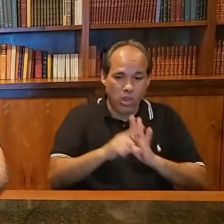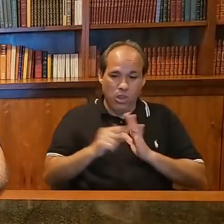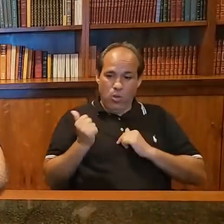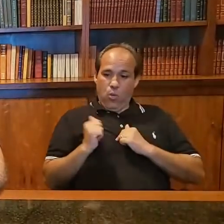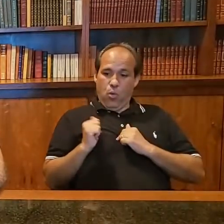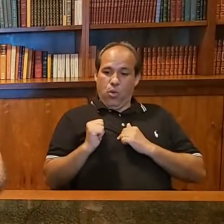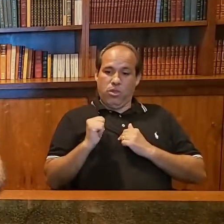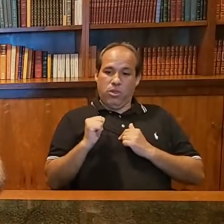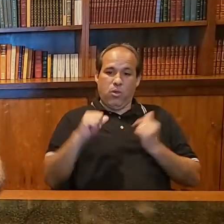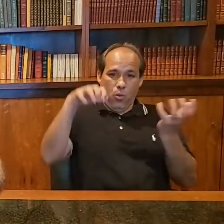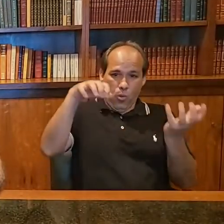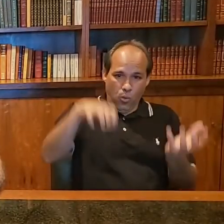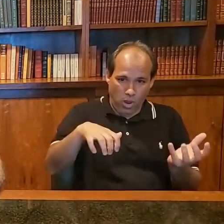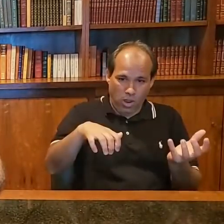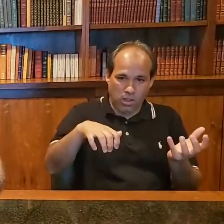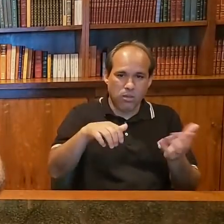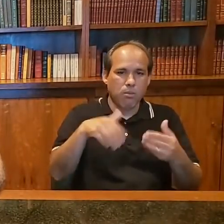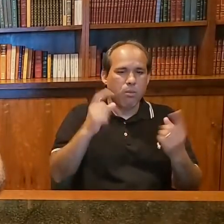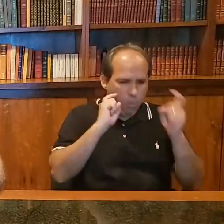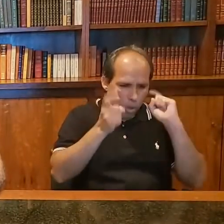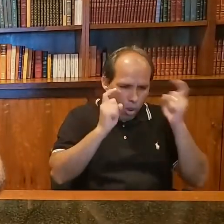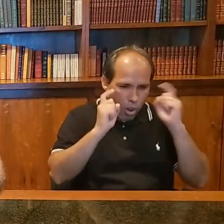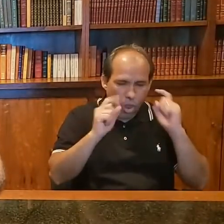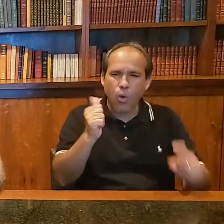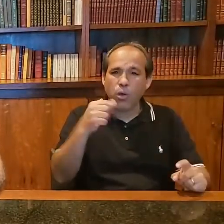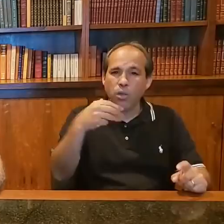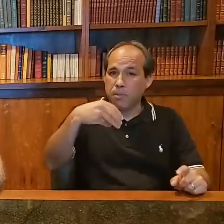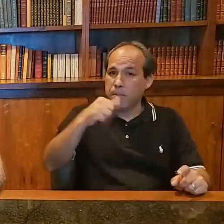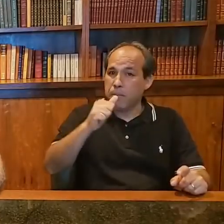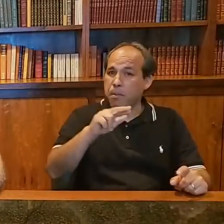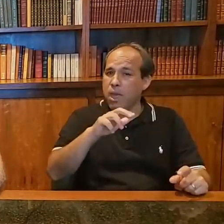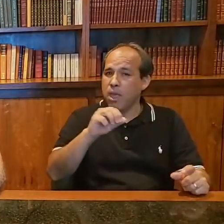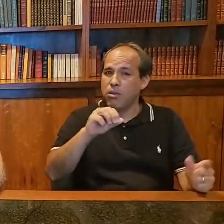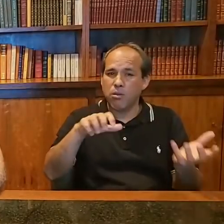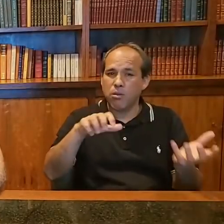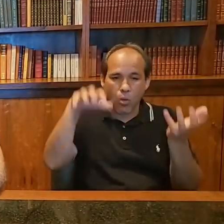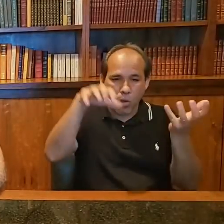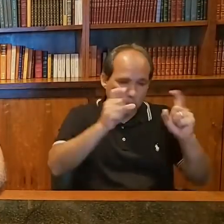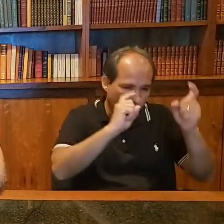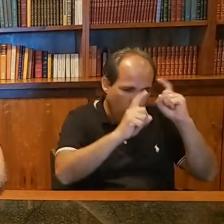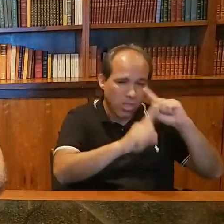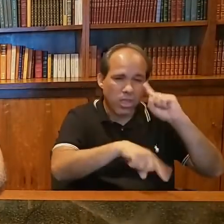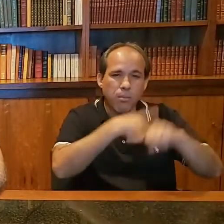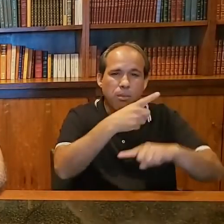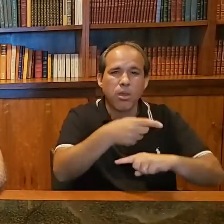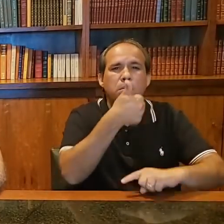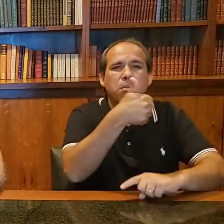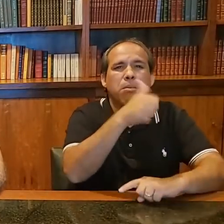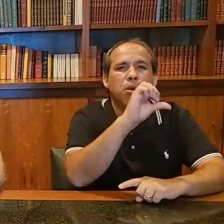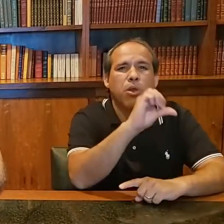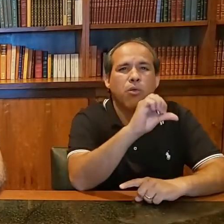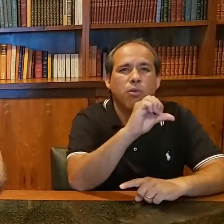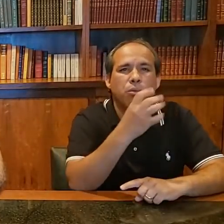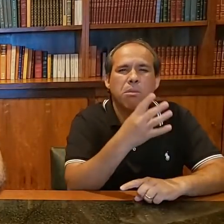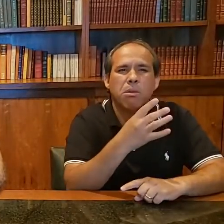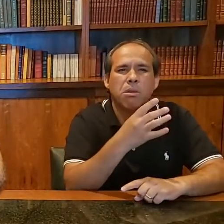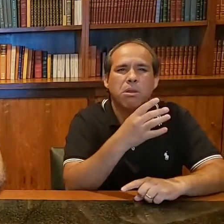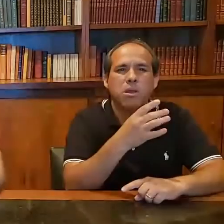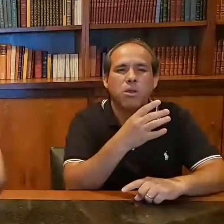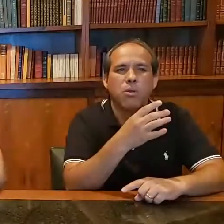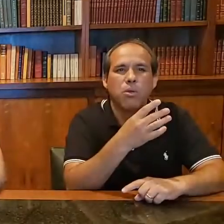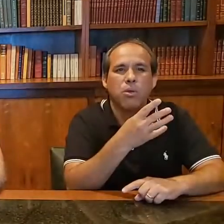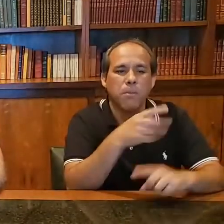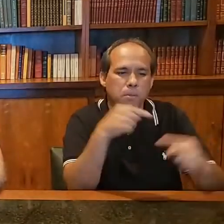novamente e, à luz da Constituição de 46, eu acho que é 46, tá? Ele foi eleito, Castelo Branco foi eleito presidente da